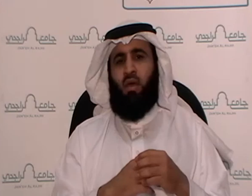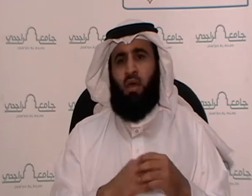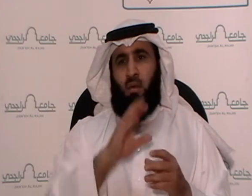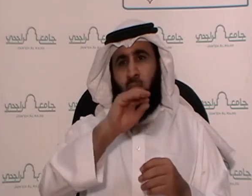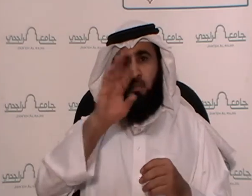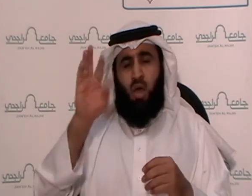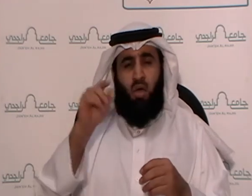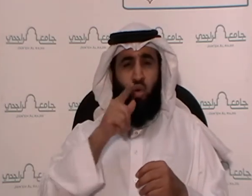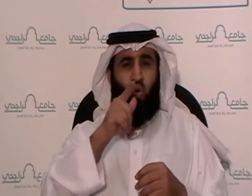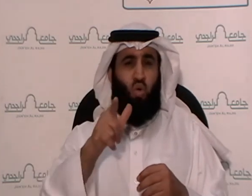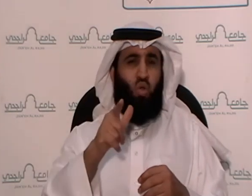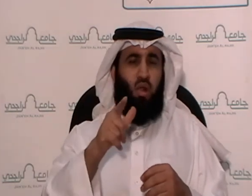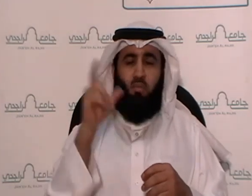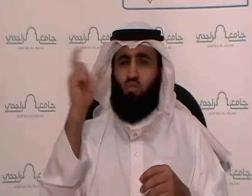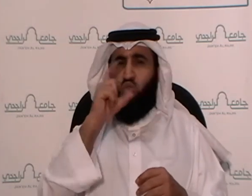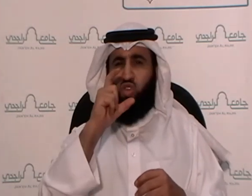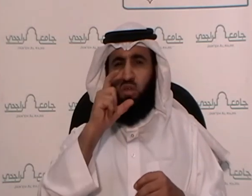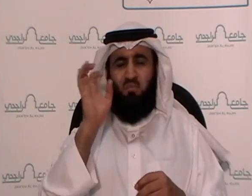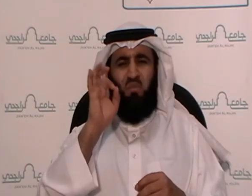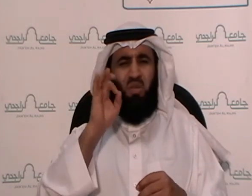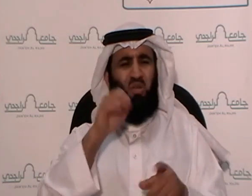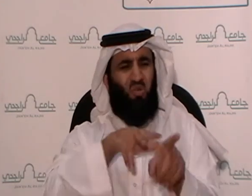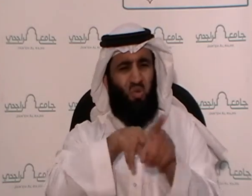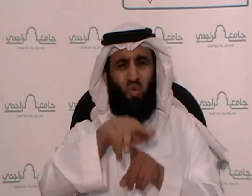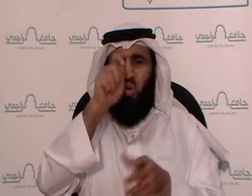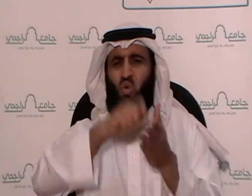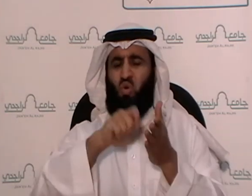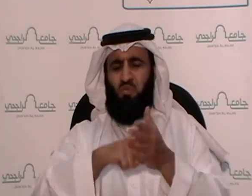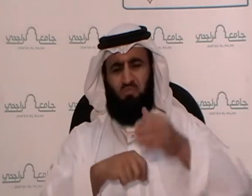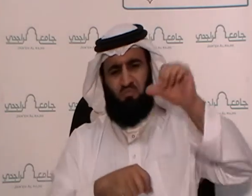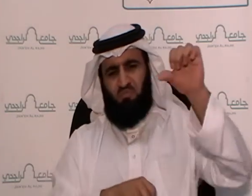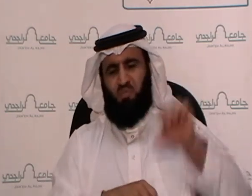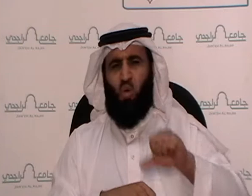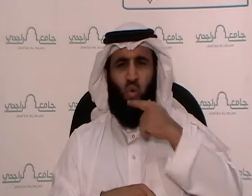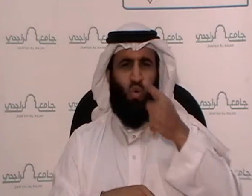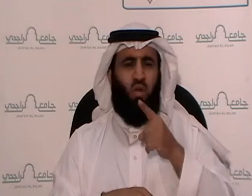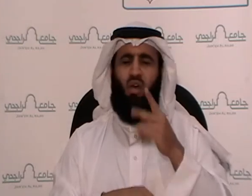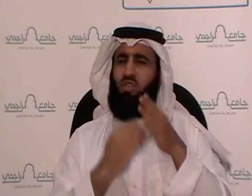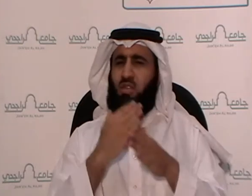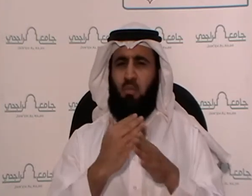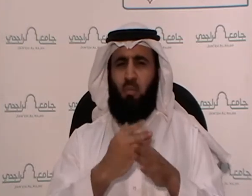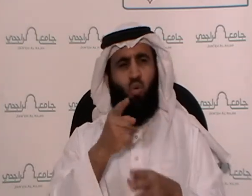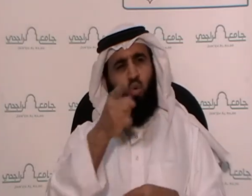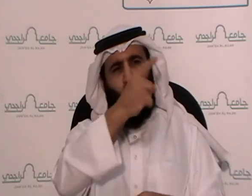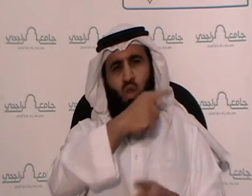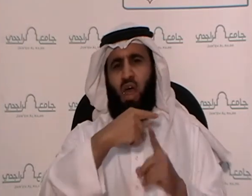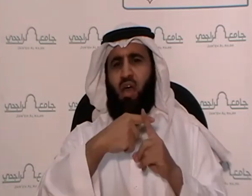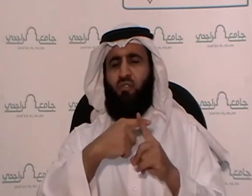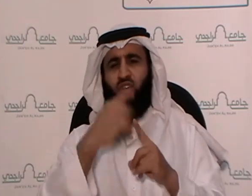ما جهلوه أو ما تجاهلوه من حكمة الإسلام وتقديره السليم